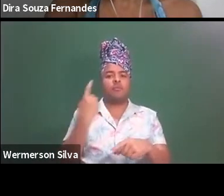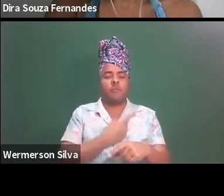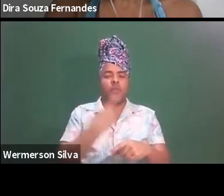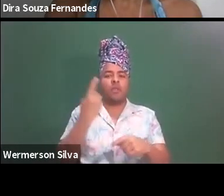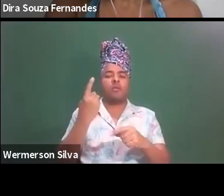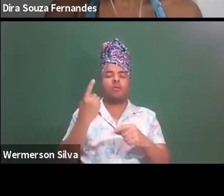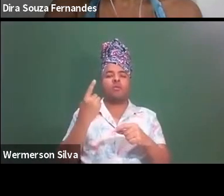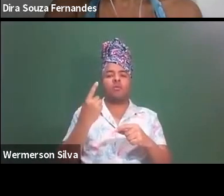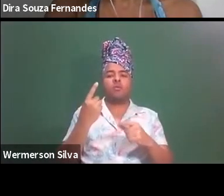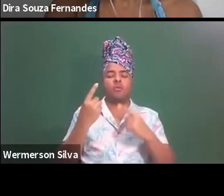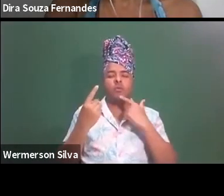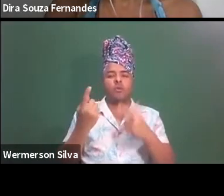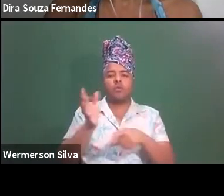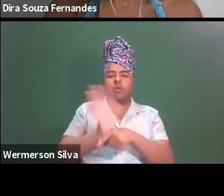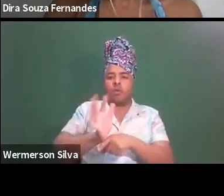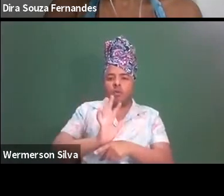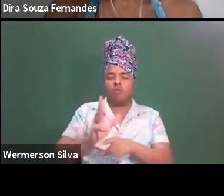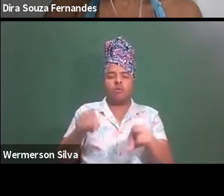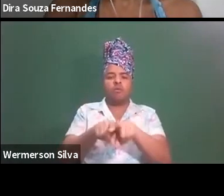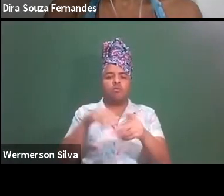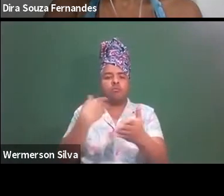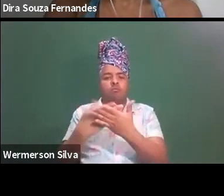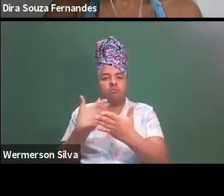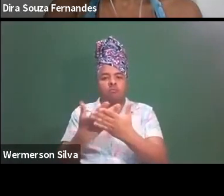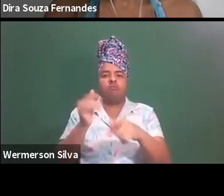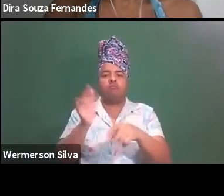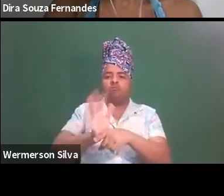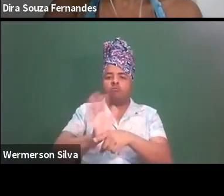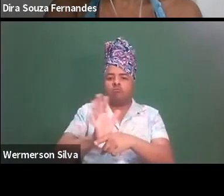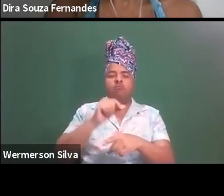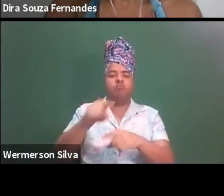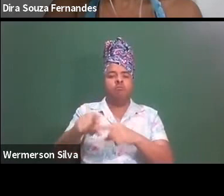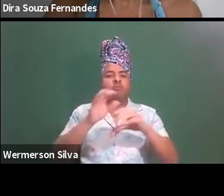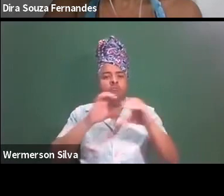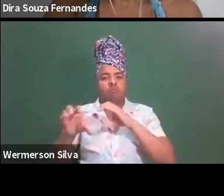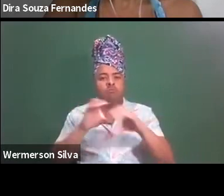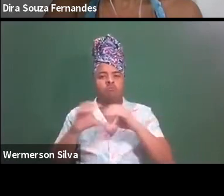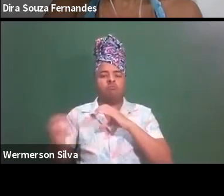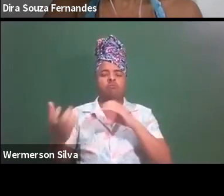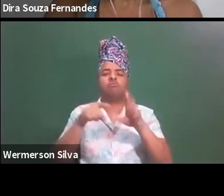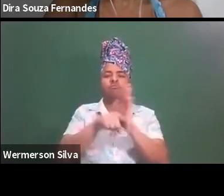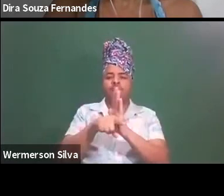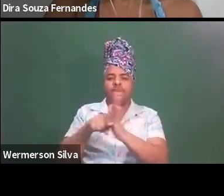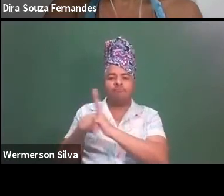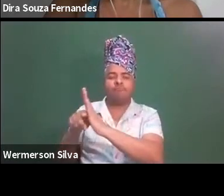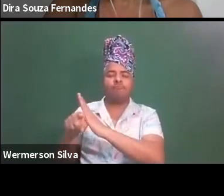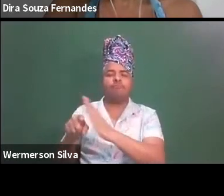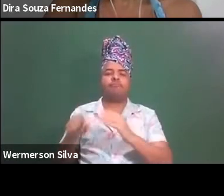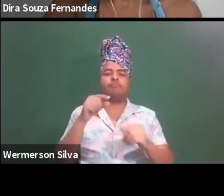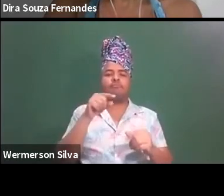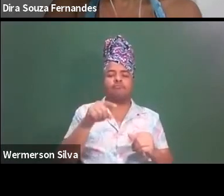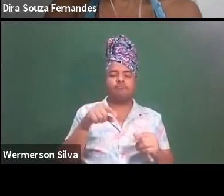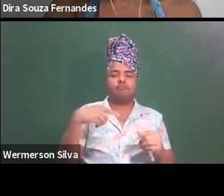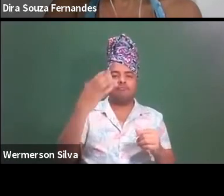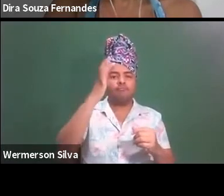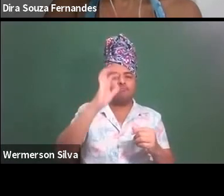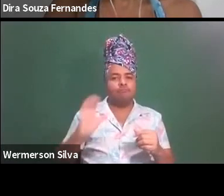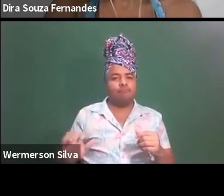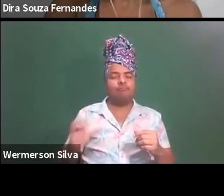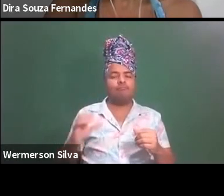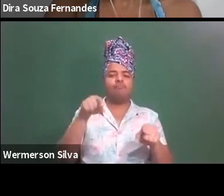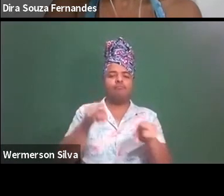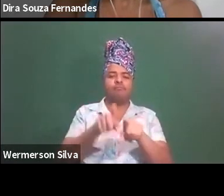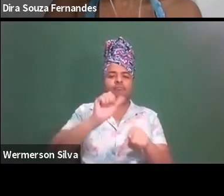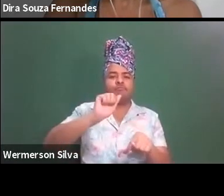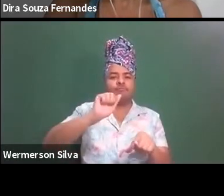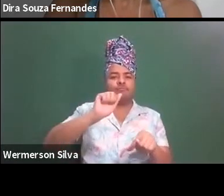cinema ou estudando o cinema enquanto comunicador, enquanto pesquisador, enquanto cientista. A